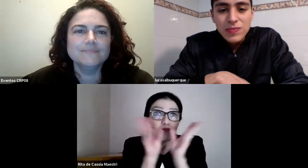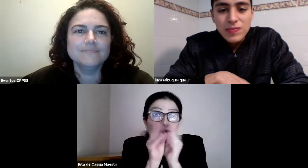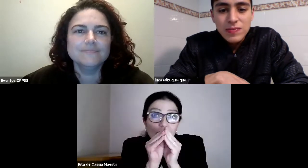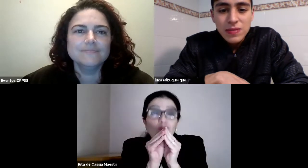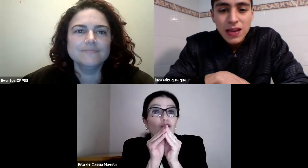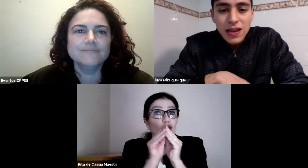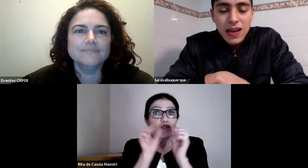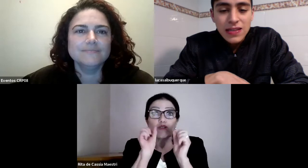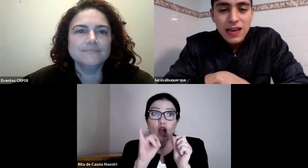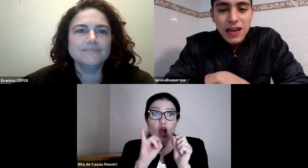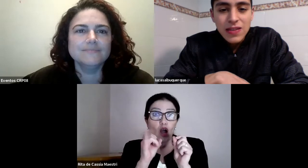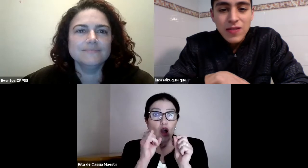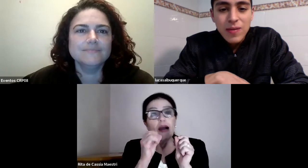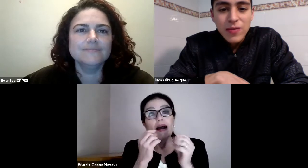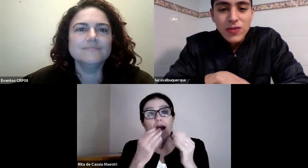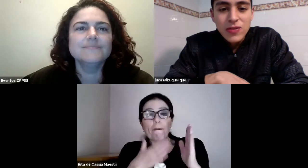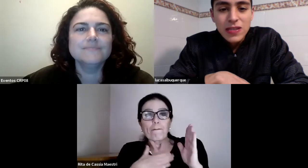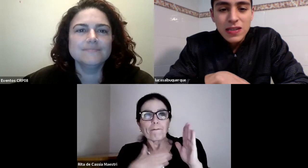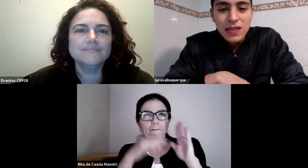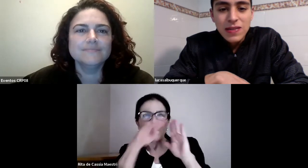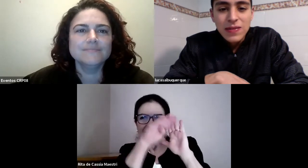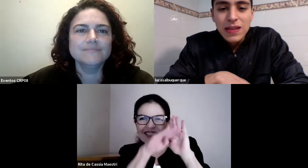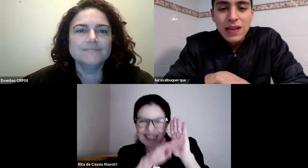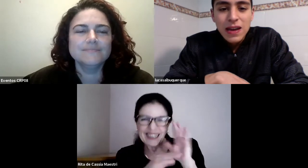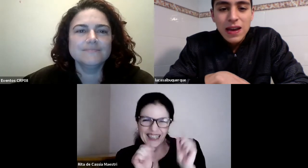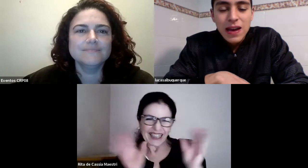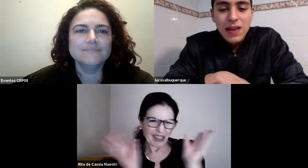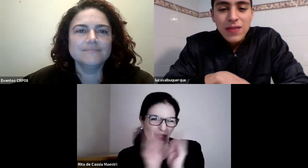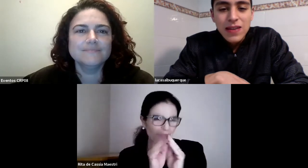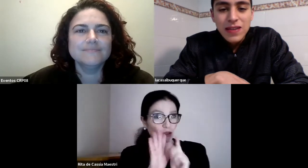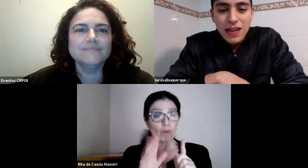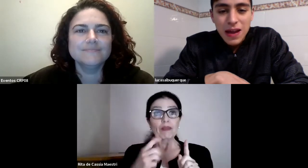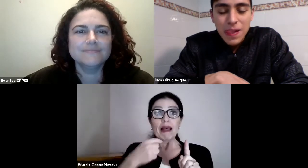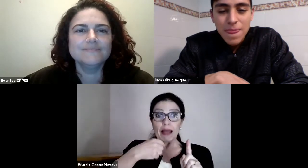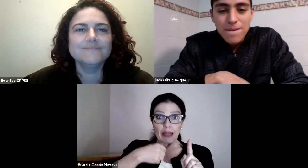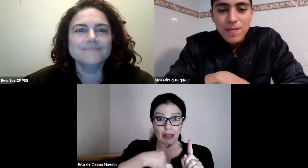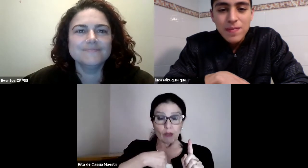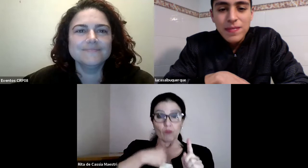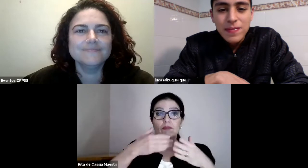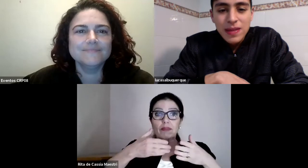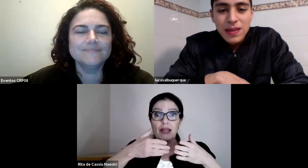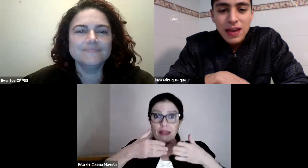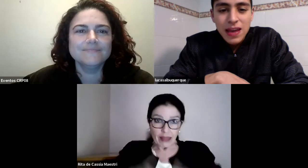isso. Essa é, de forma muito sucinta, a minha vida, né?